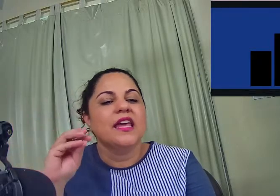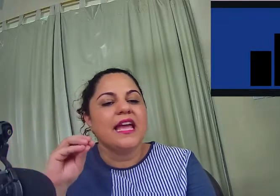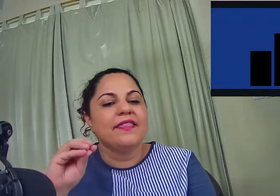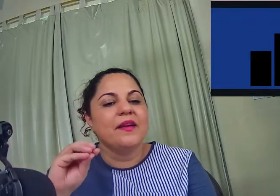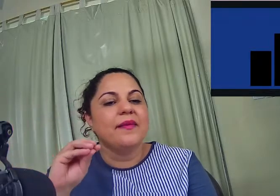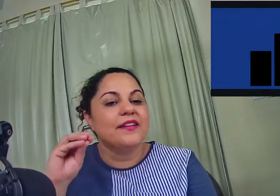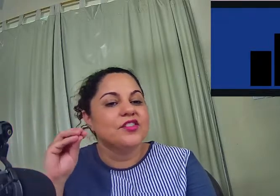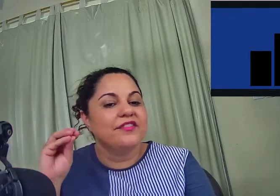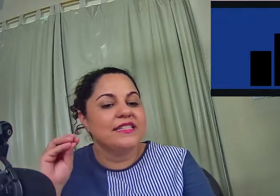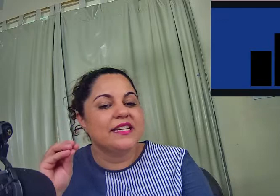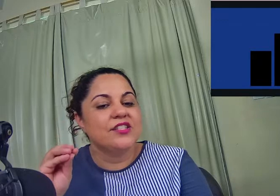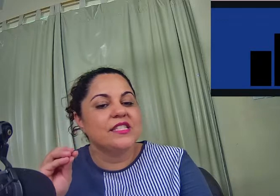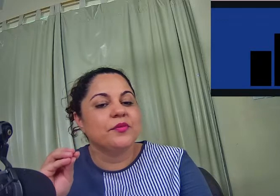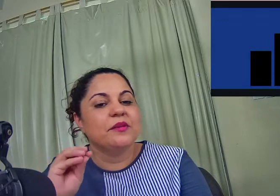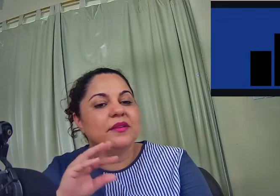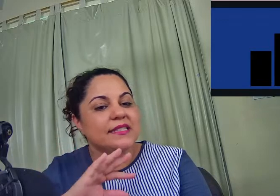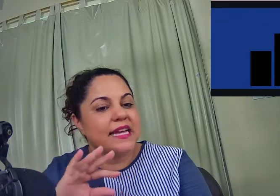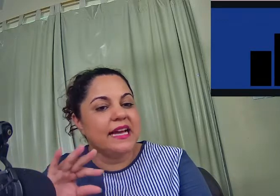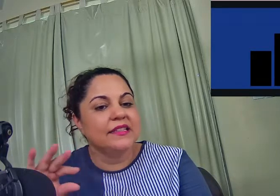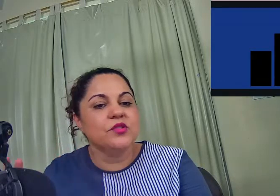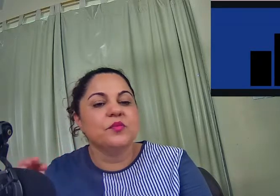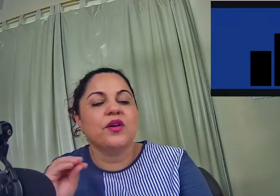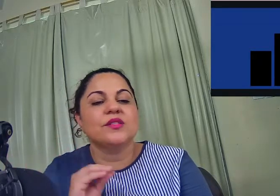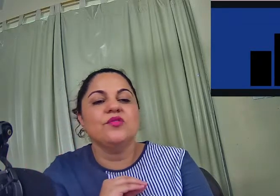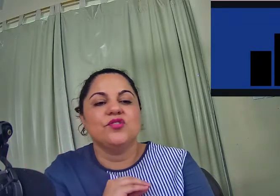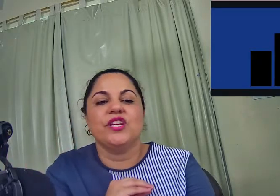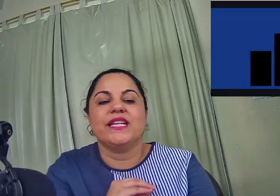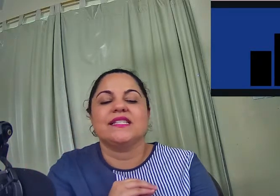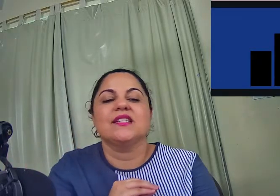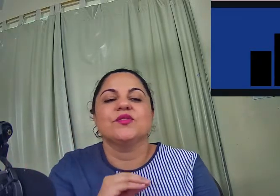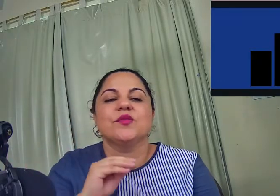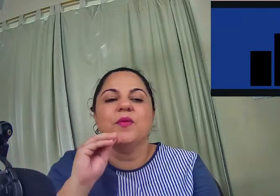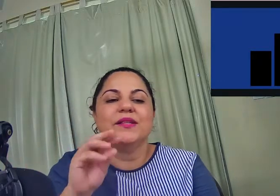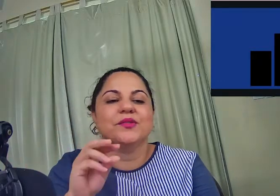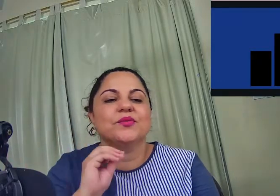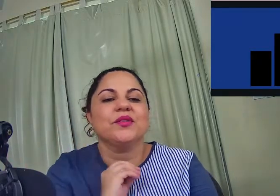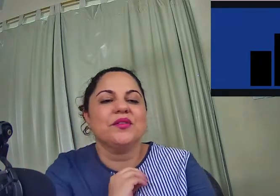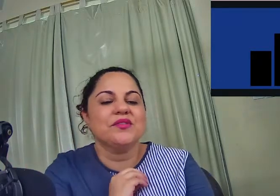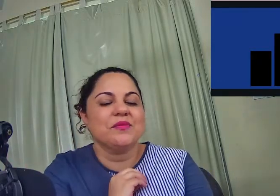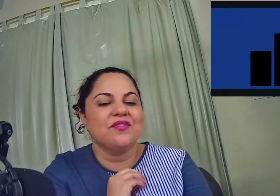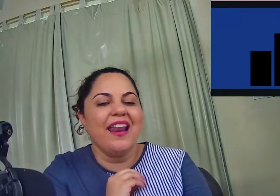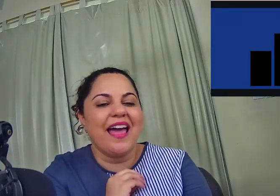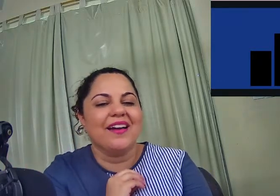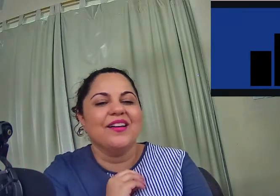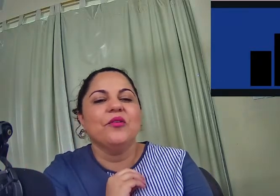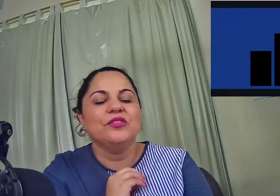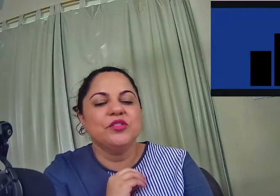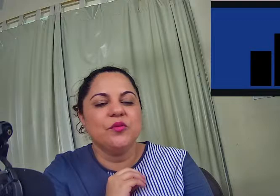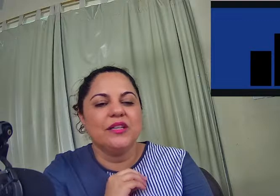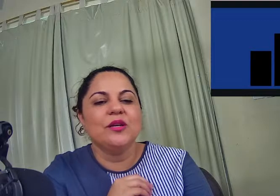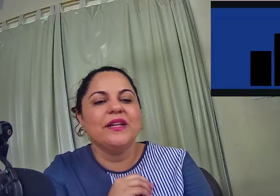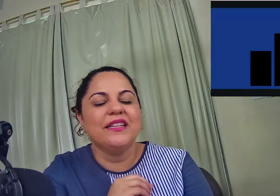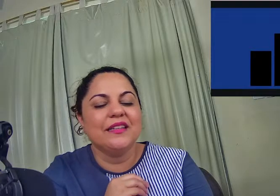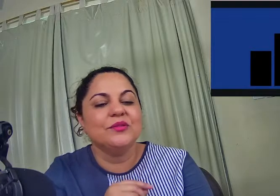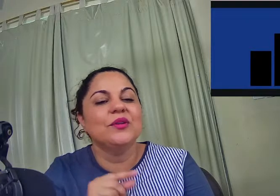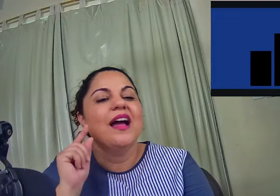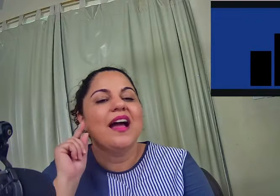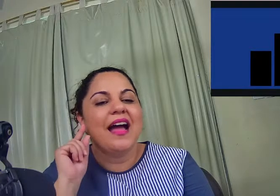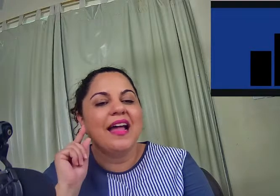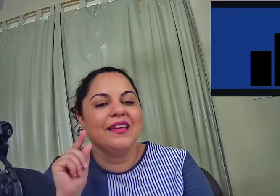a temática vai ser disponibilizada nos próximos dias sobre o assunto que nós vamos falar, continuando aprendendo a